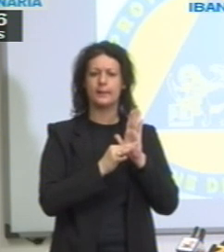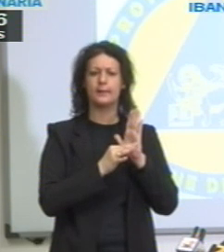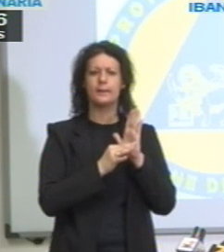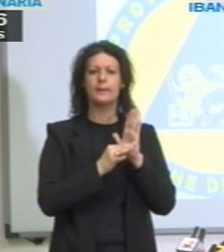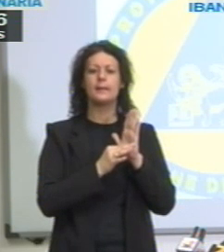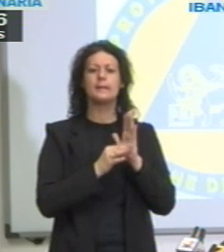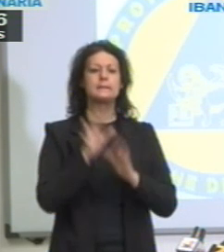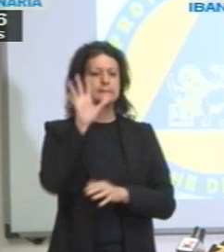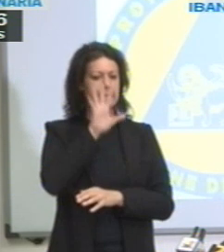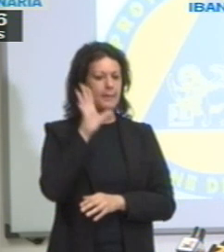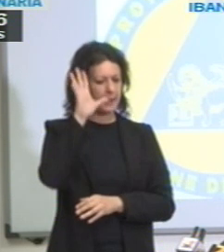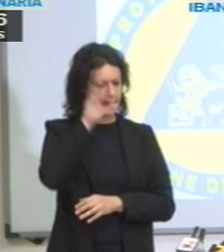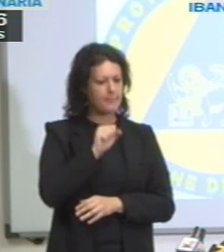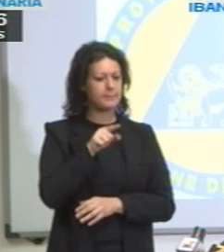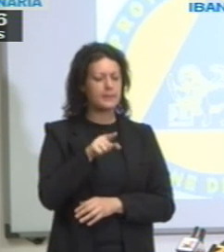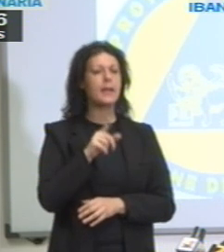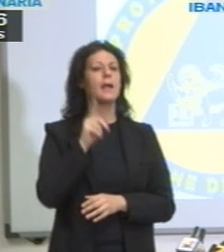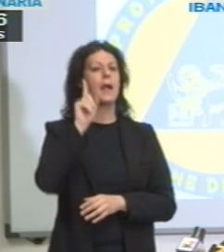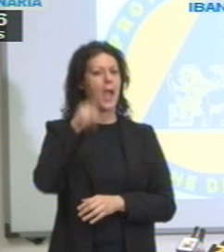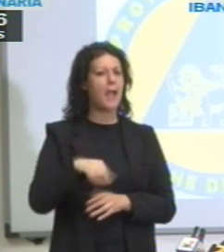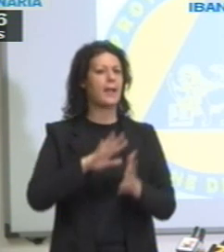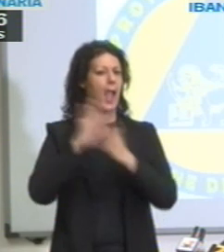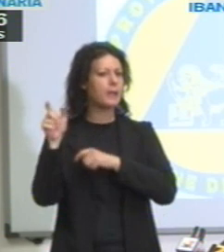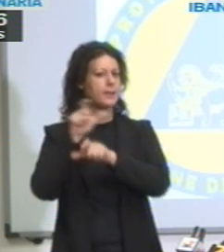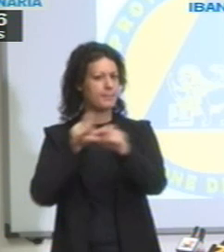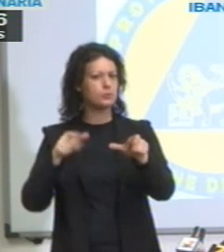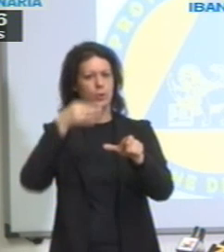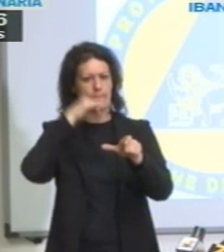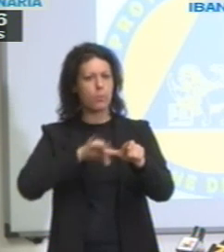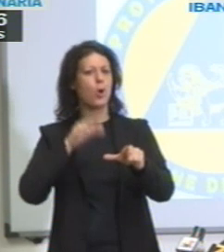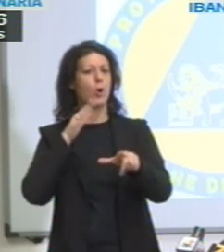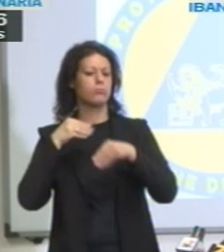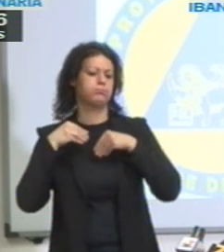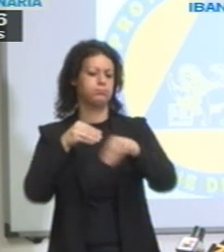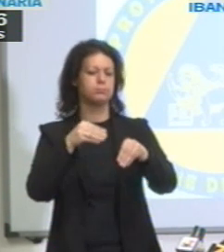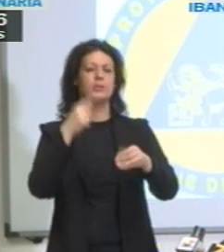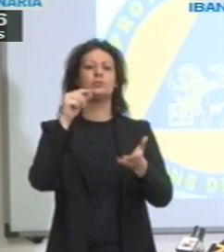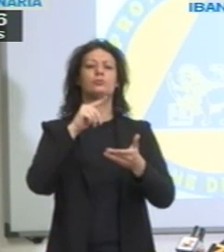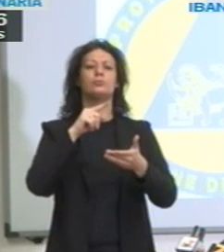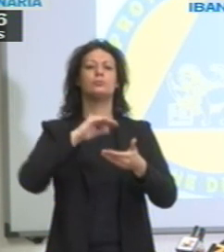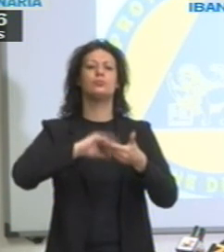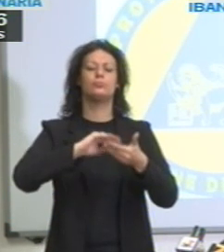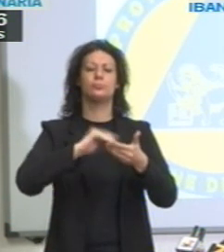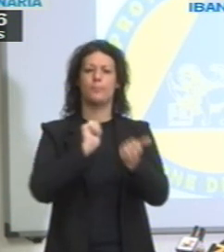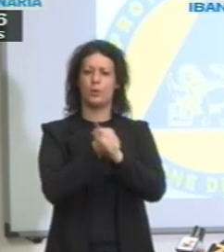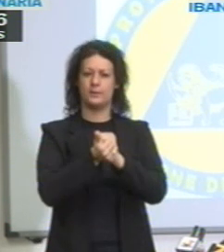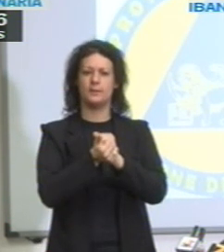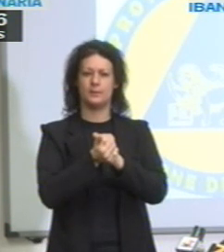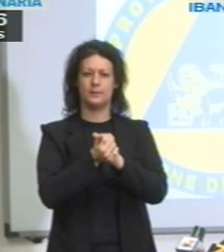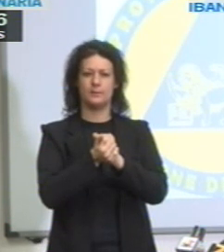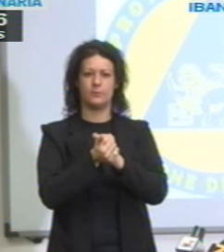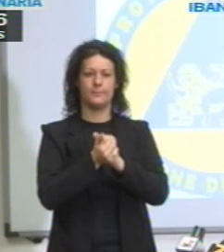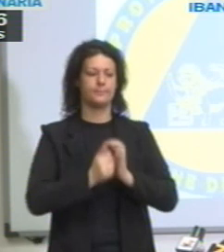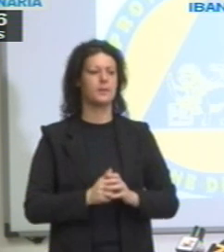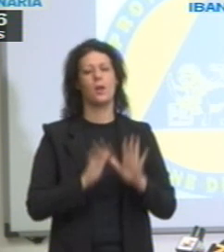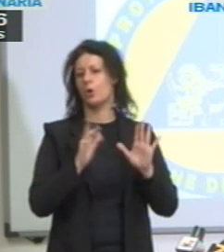essere prenotati online e occupati. Alcuni circoli oggi sono aperti. Ha intenzione di fare un'ordinanza specifica? Guardate, domani